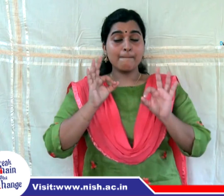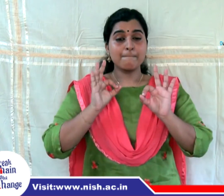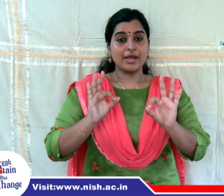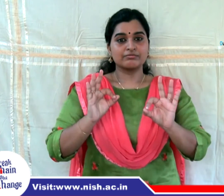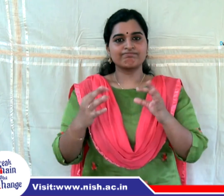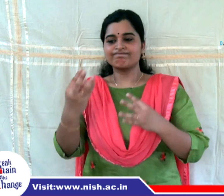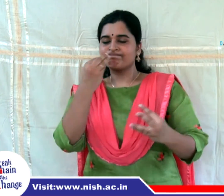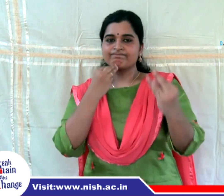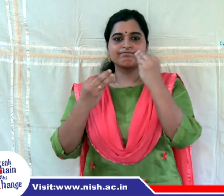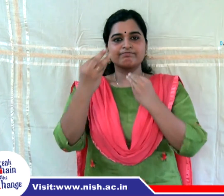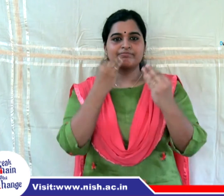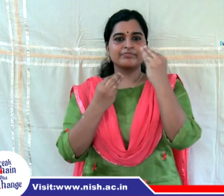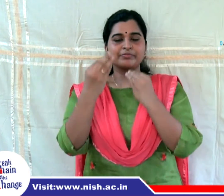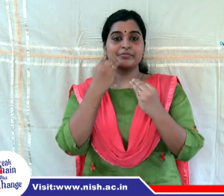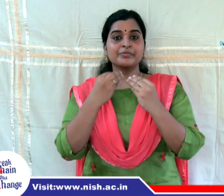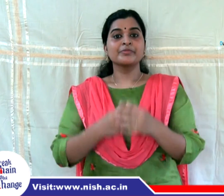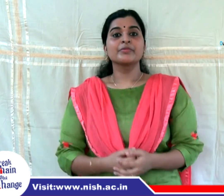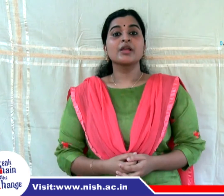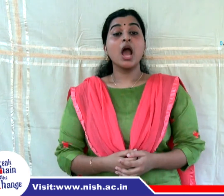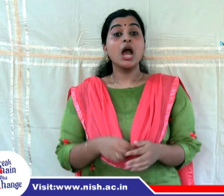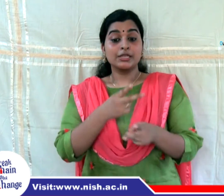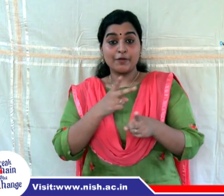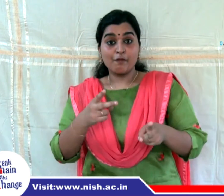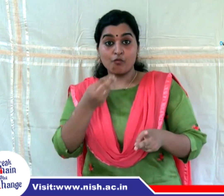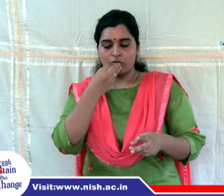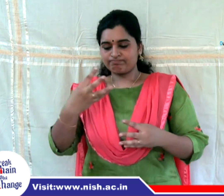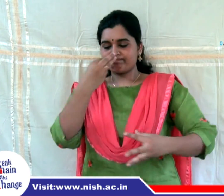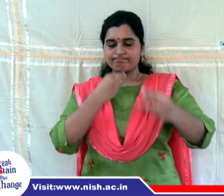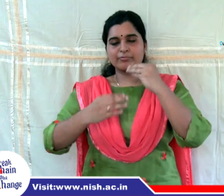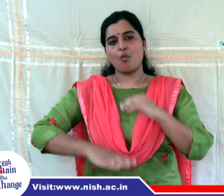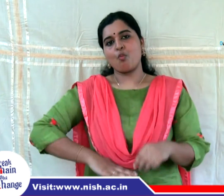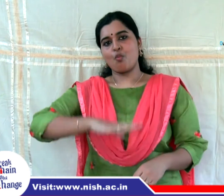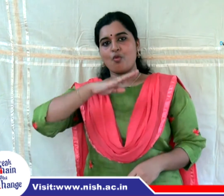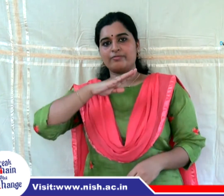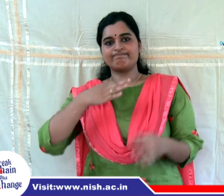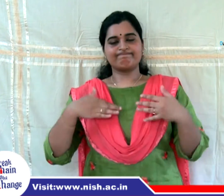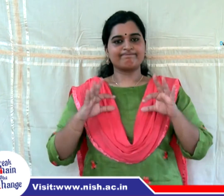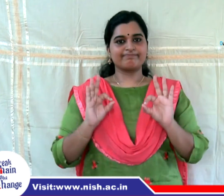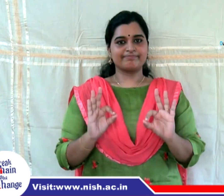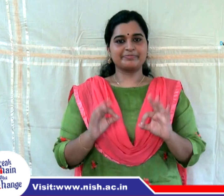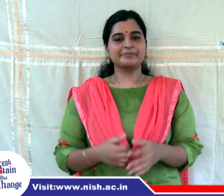പോഷകാഹാരം: വൈറ്റമിൻസ്, പ്രോട്ടീൻസ്, മിനറൽസ് അടങ്ങിയ ഇലക്കറികളും പച്ചക്കറികളും പയറുവർഗങ്ങളും